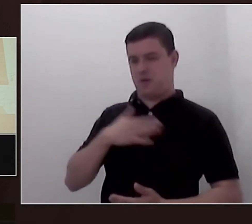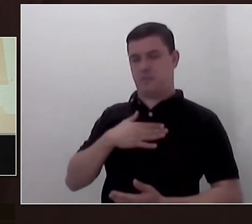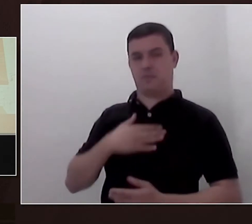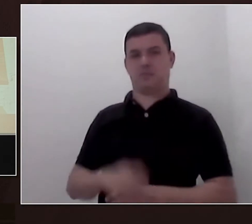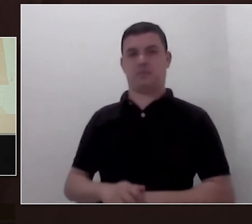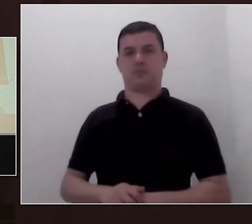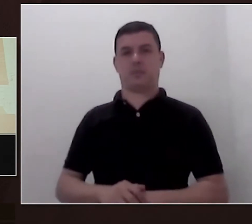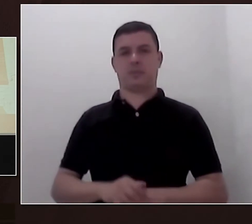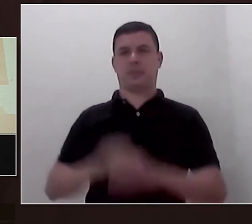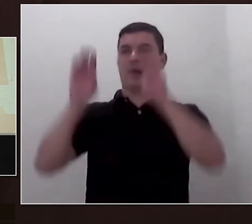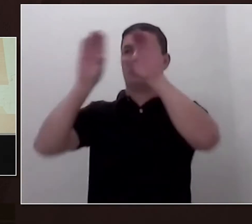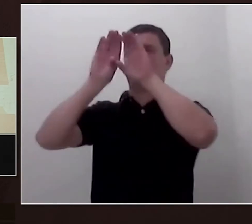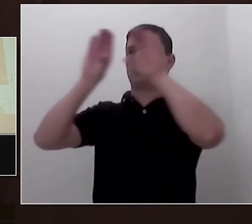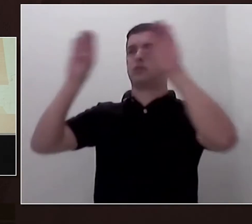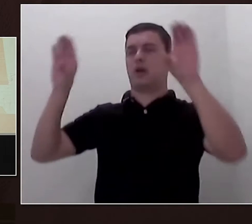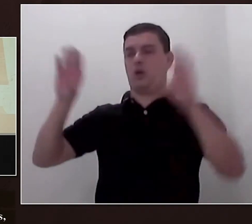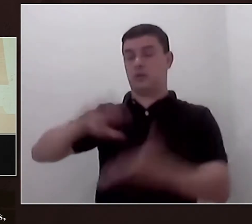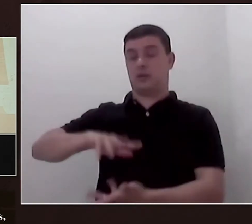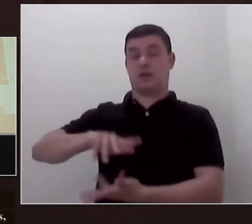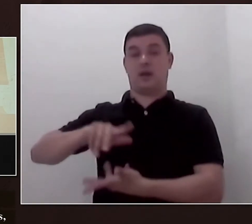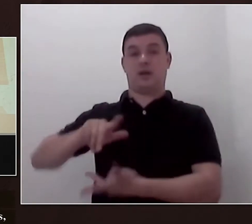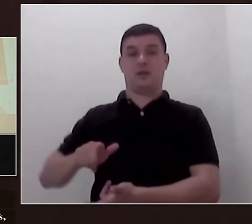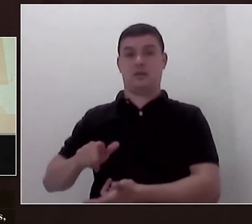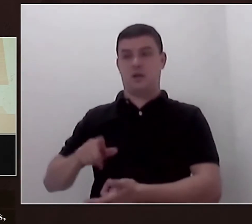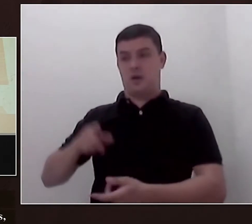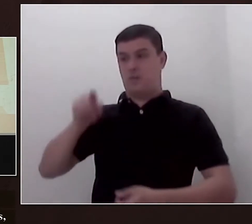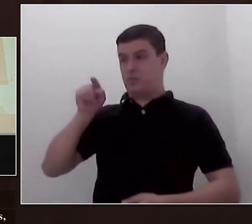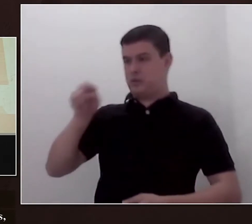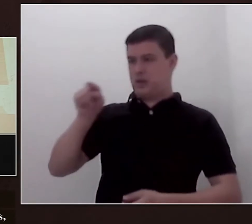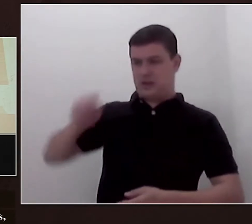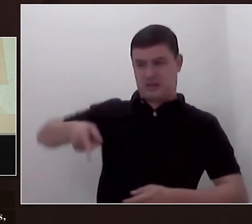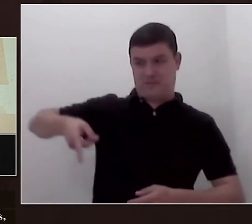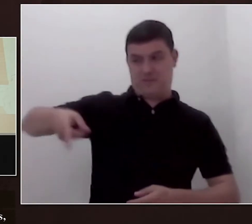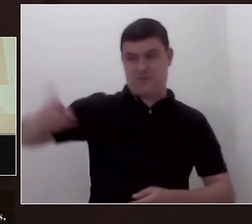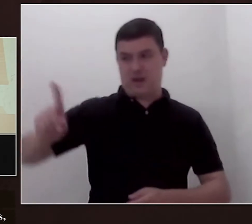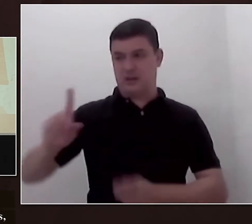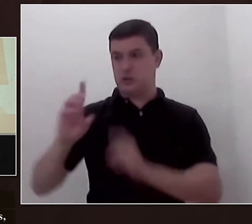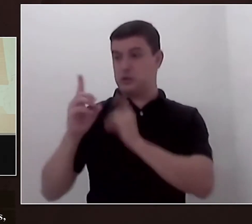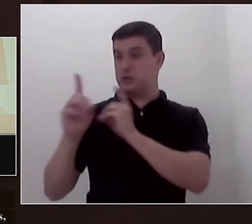no céu e na terra. Ide, portanto,